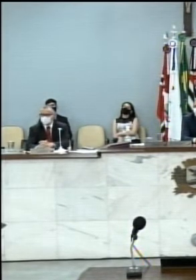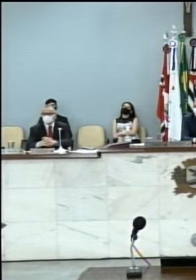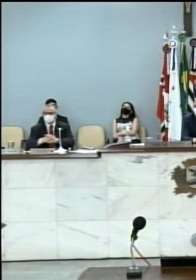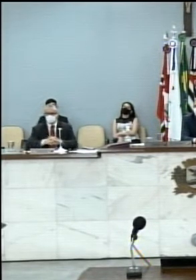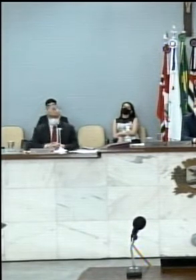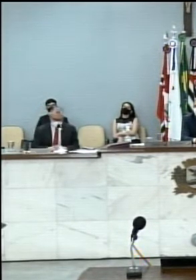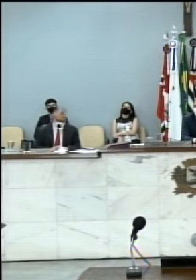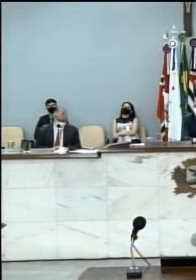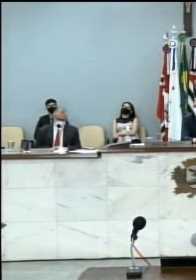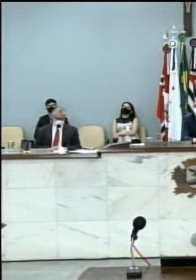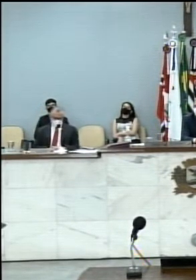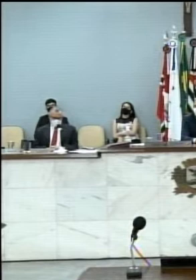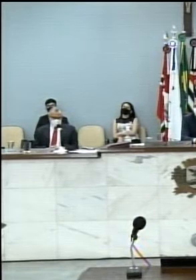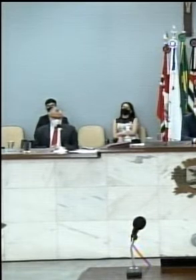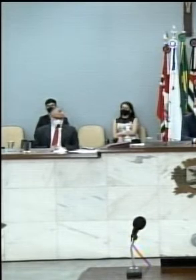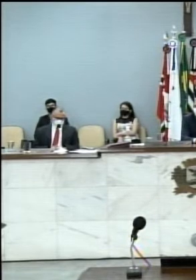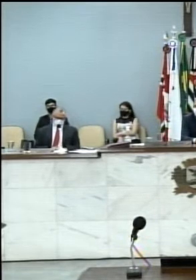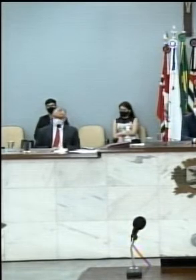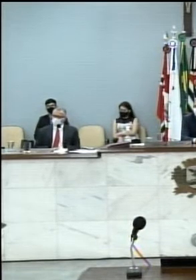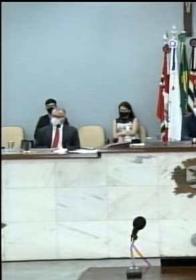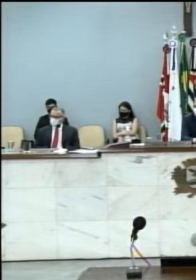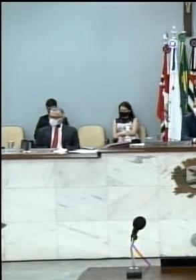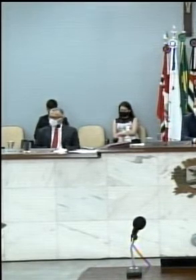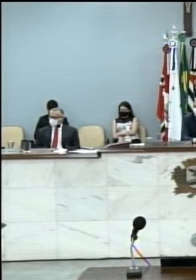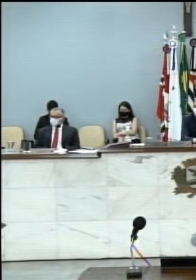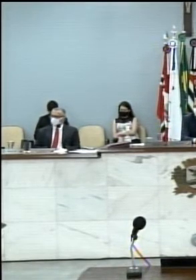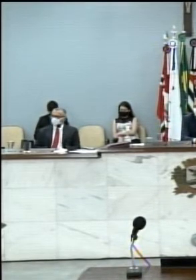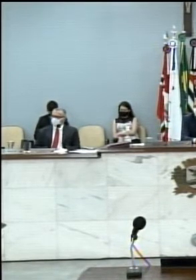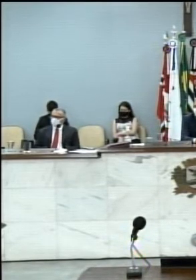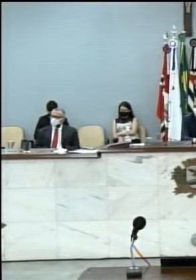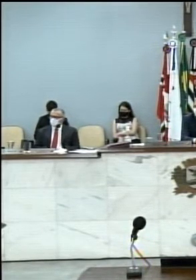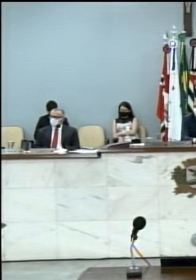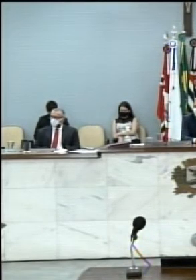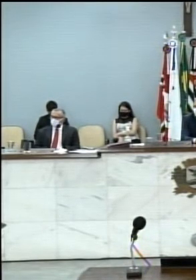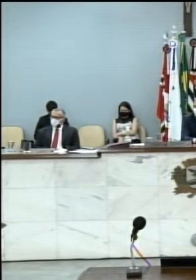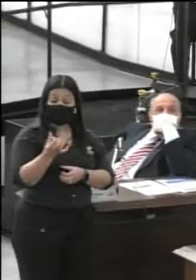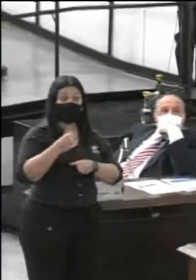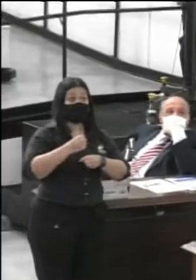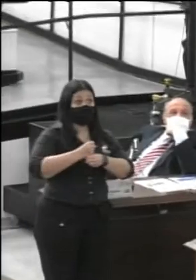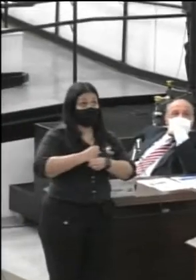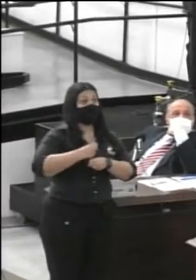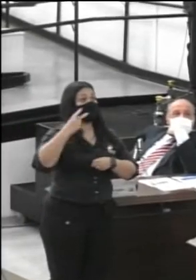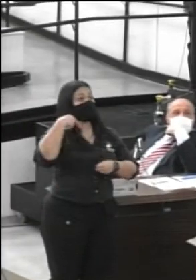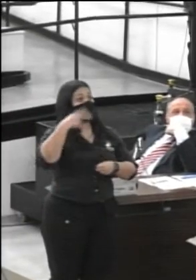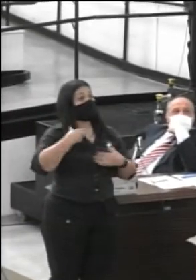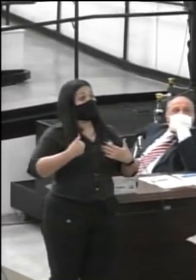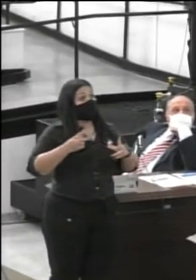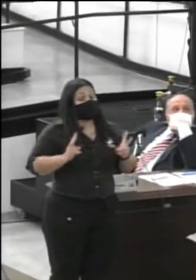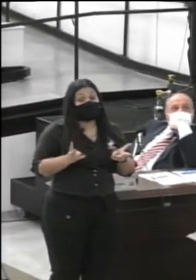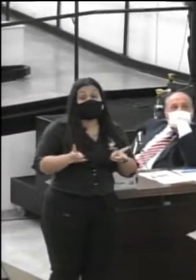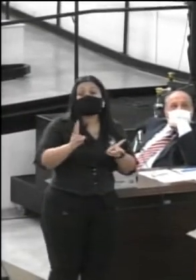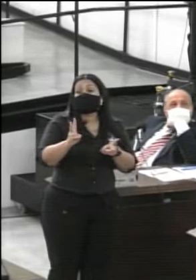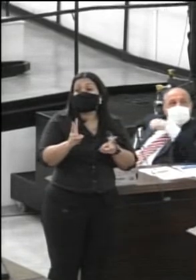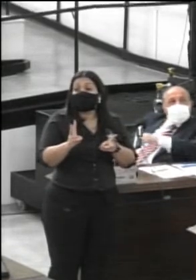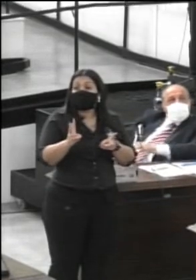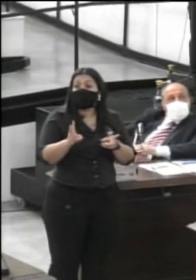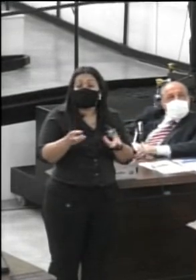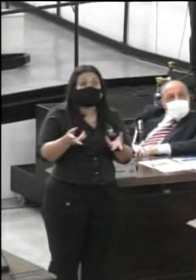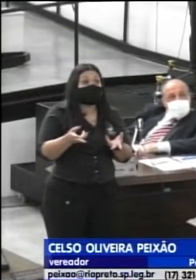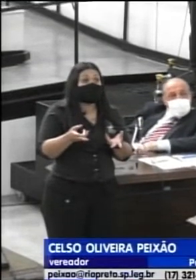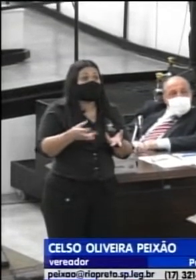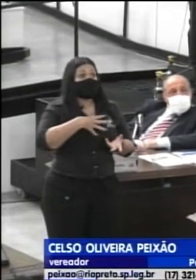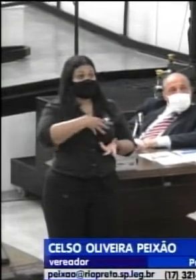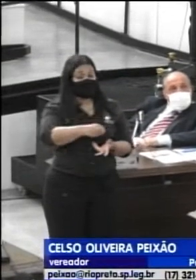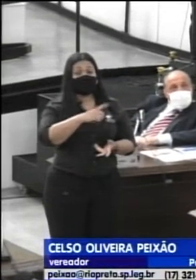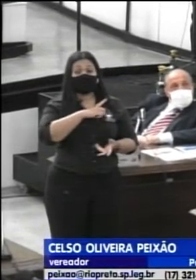Bom, eu já vou para 16 anos de vida pública e eu sempre respeito. Eu tenho um filho professor,